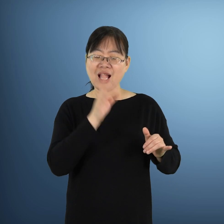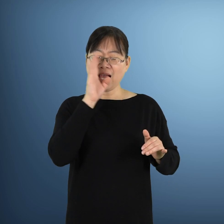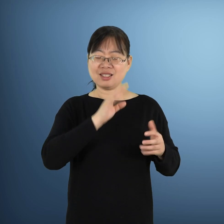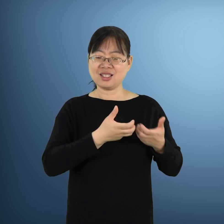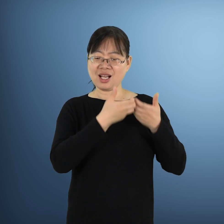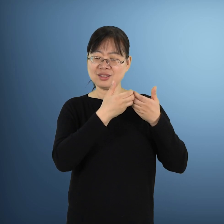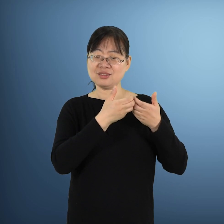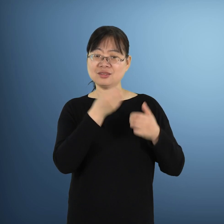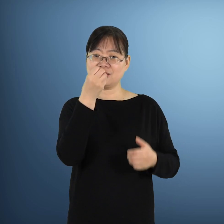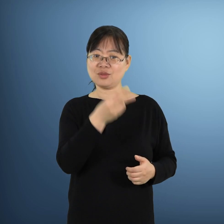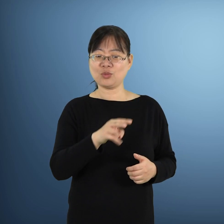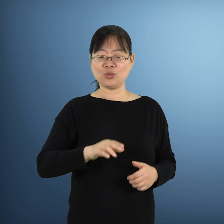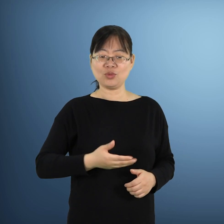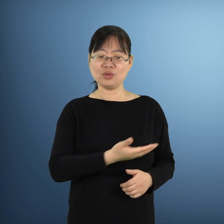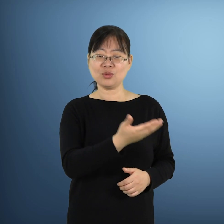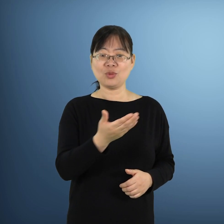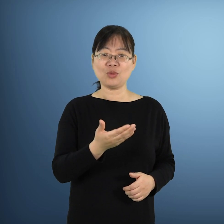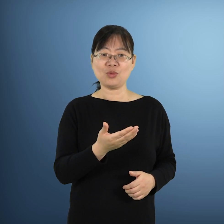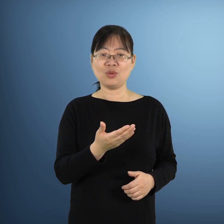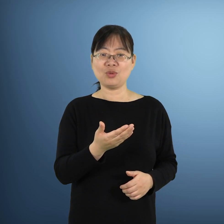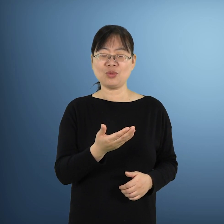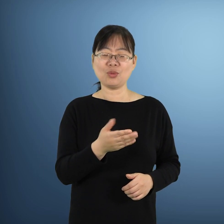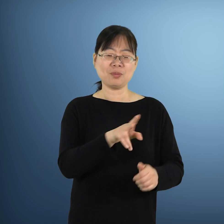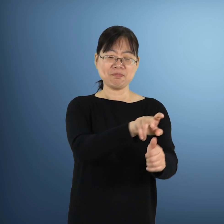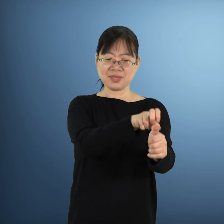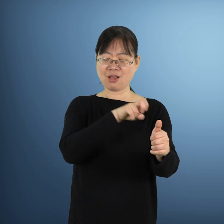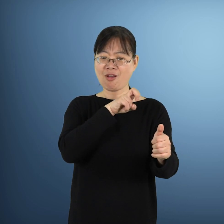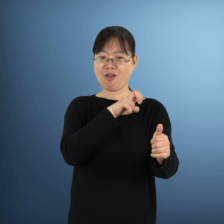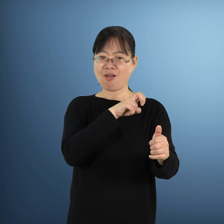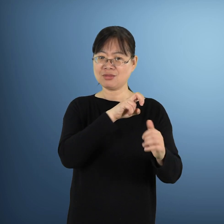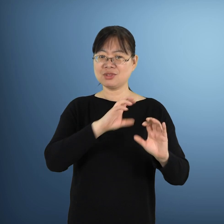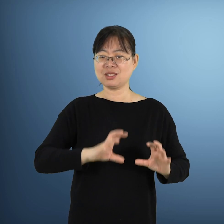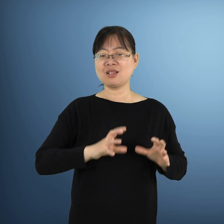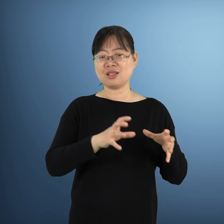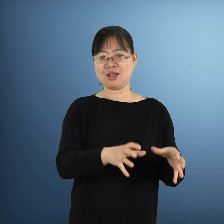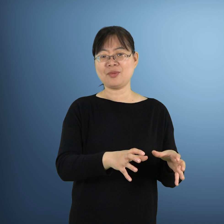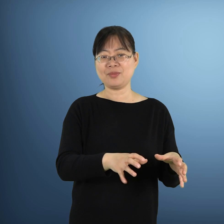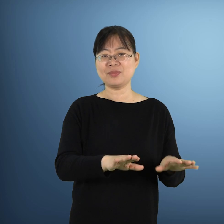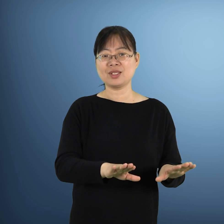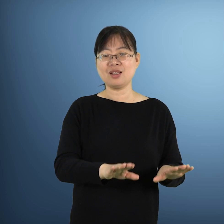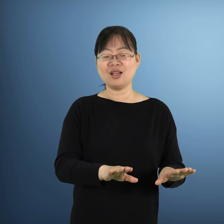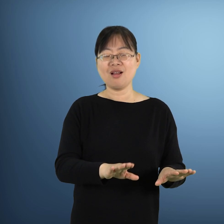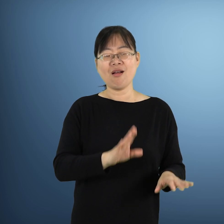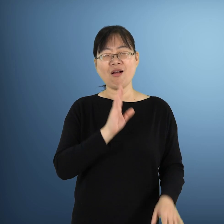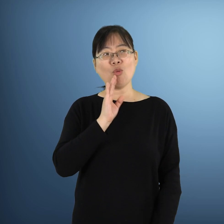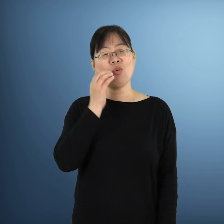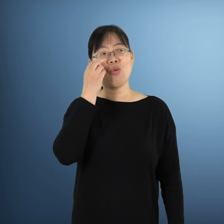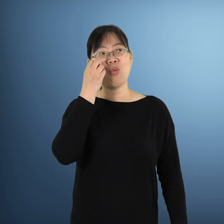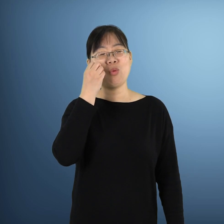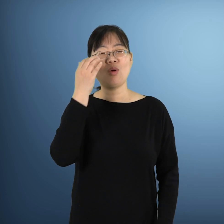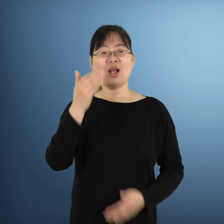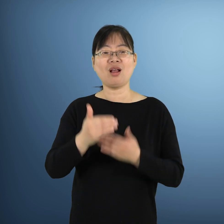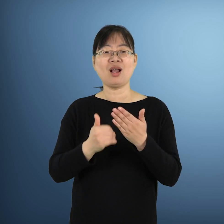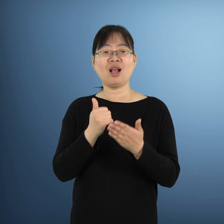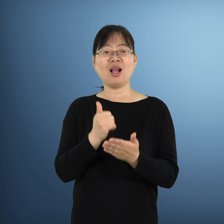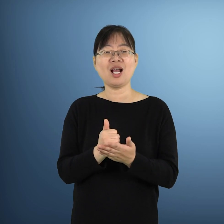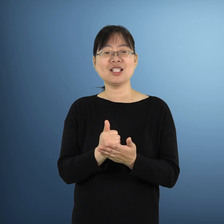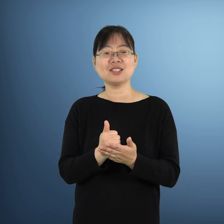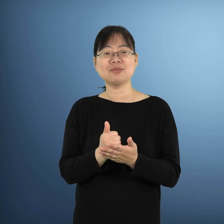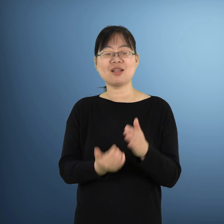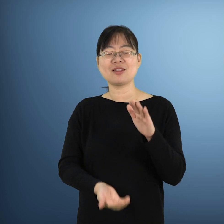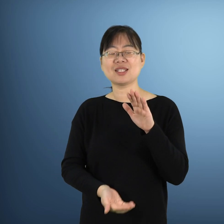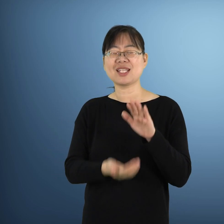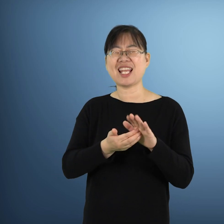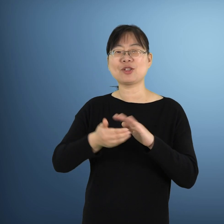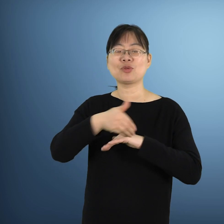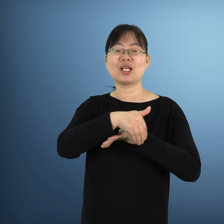가득한 세상이고 그들을 생내적으로 미워하는 세상이에요. 여기 아주 오묘한 하나님의 경륜이 담아져